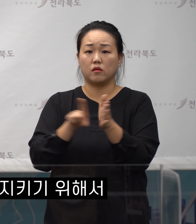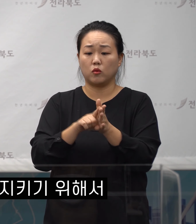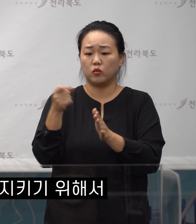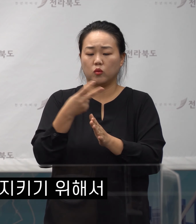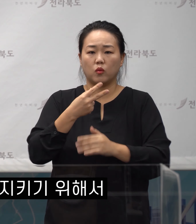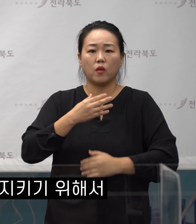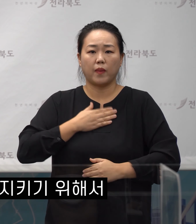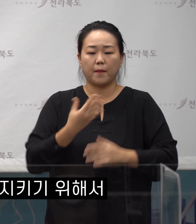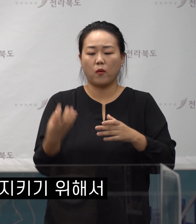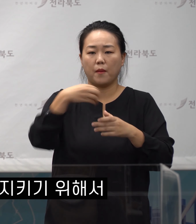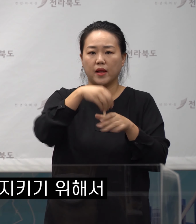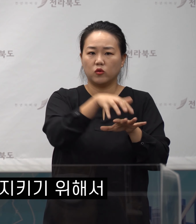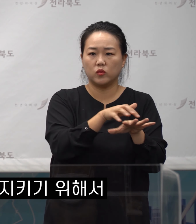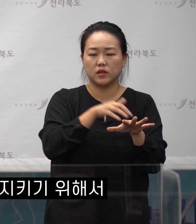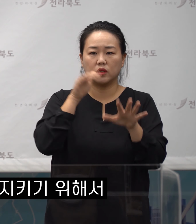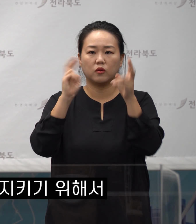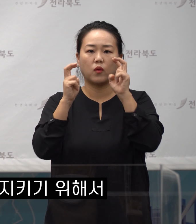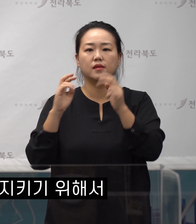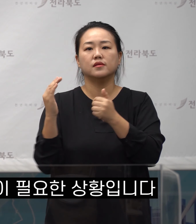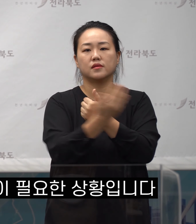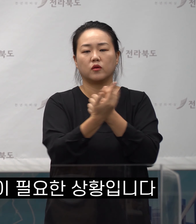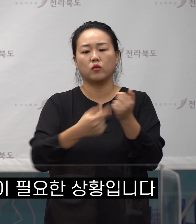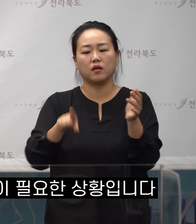소속되어 있는 기관 단체를 지키기 위해서